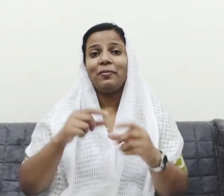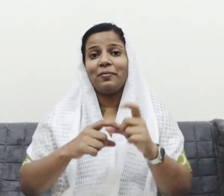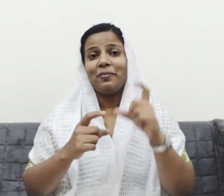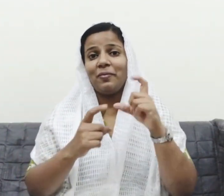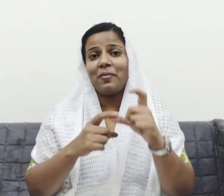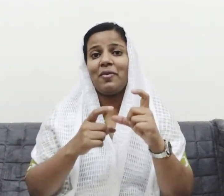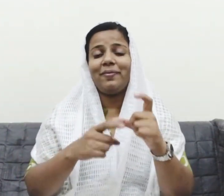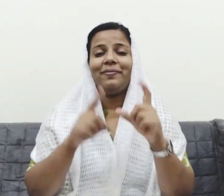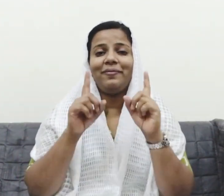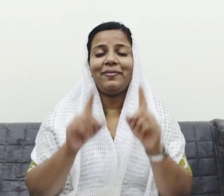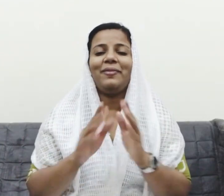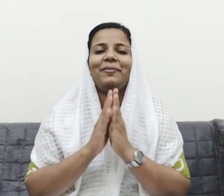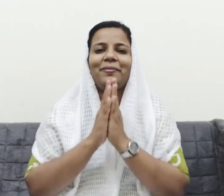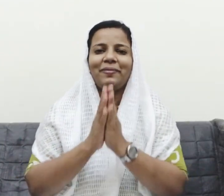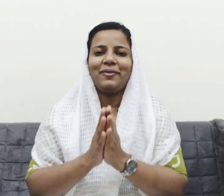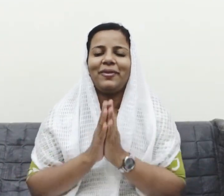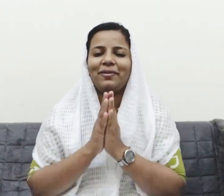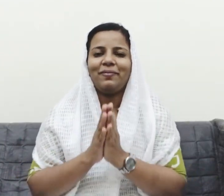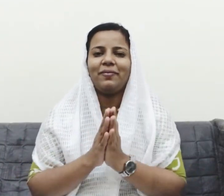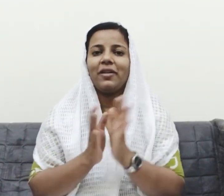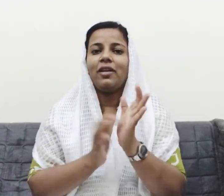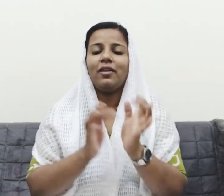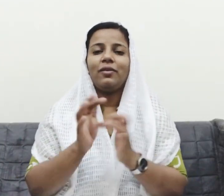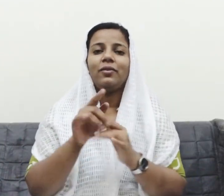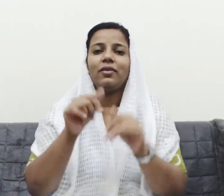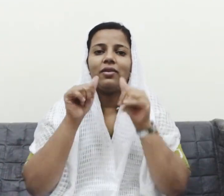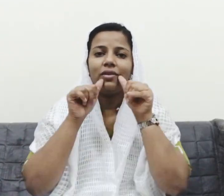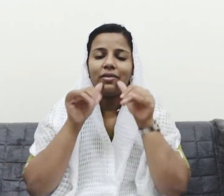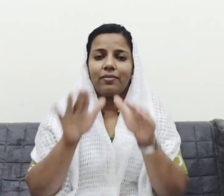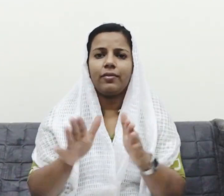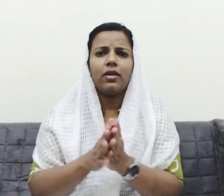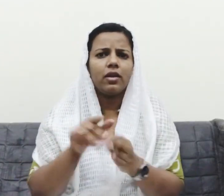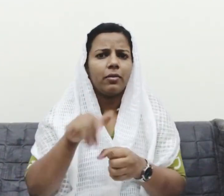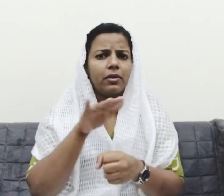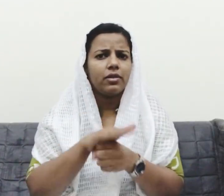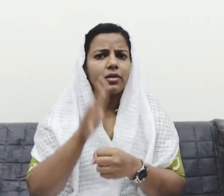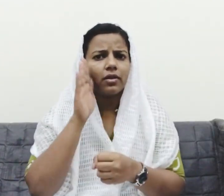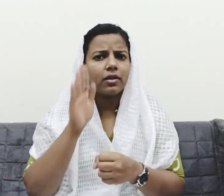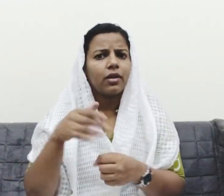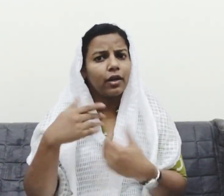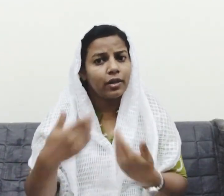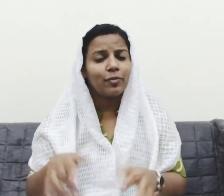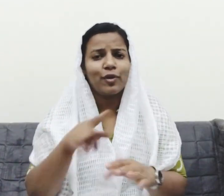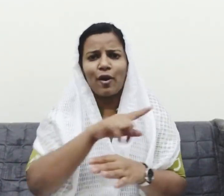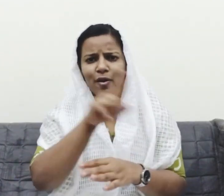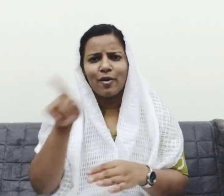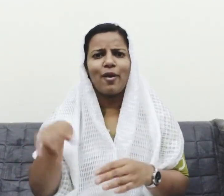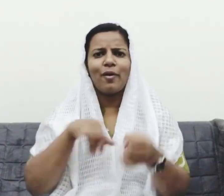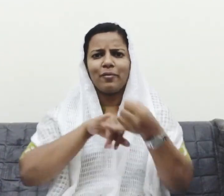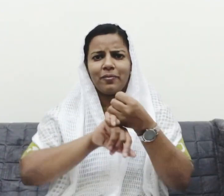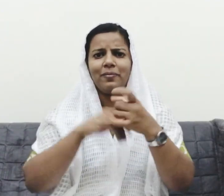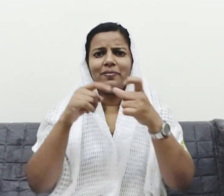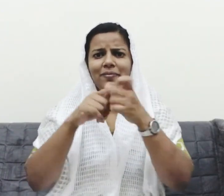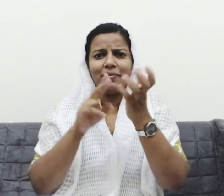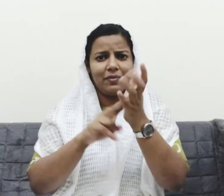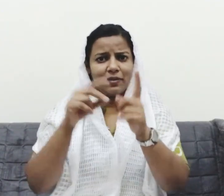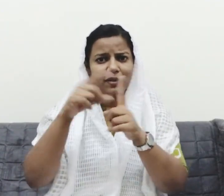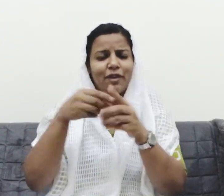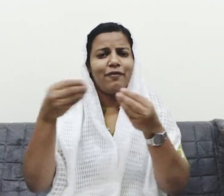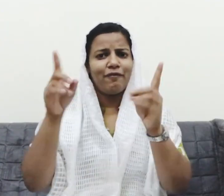വർദ്ധിച്ച് പെരുകുമാറാകട്ടെ എന്ന് പ്രാർത്ഥിക്കുന്നു. കർത്താവ് നിങ്ങളെ അനുഗ്രഹിക്കട്ടെ. നിങ്ങൾ ഈ സന്ദേശം കേട്ട് കഴിയുമ്പോൾ കുറച്ചു പേർ കൂടെ അയച്ചു കൊടുക്കണം കേട്ടോ. അവരുടെ ജീവിതത്തിലും അത് അനുഗ്രഹമായി